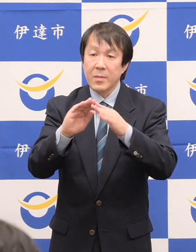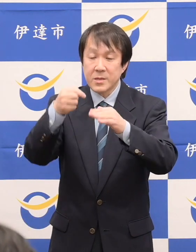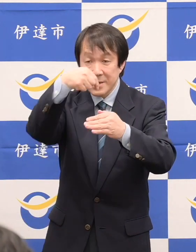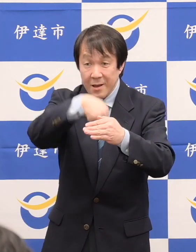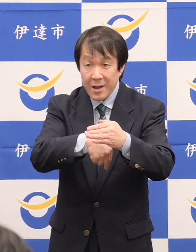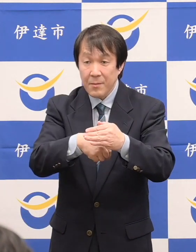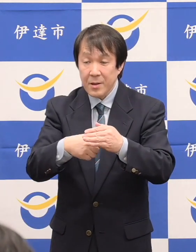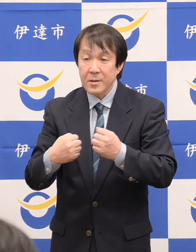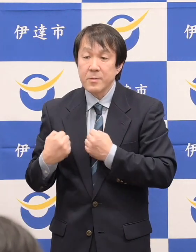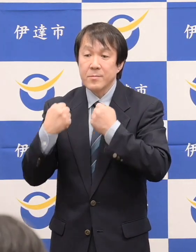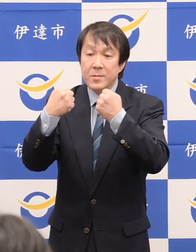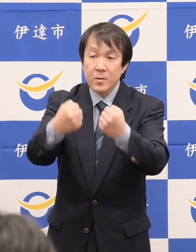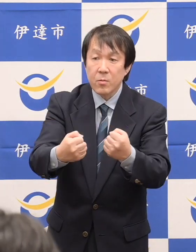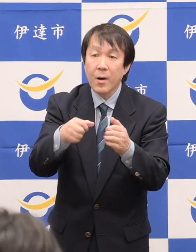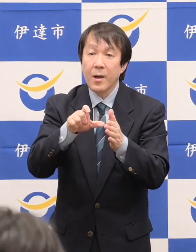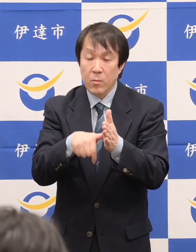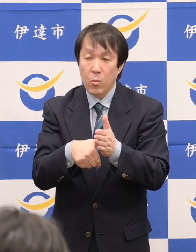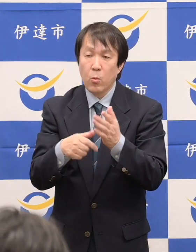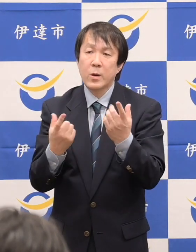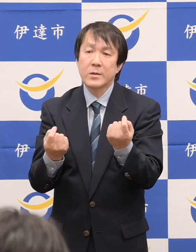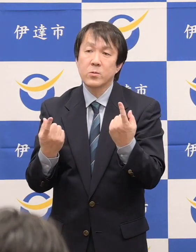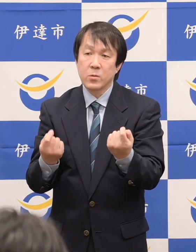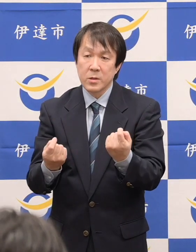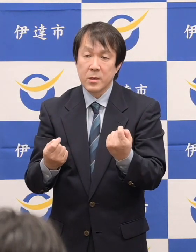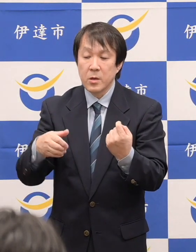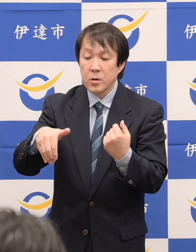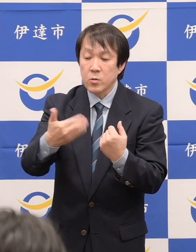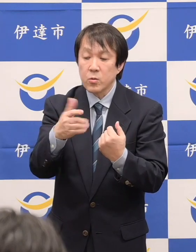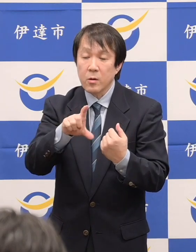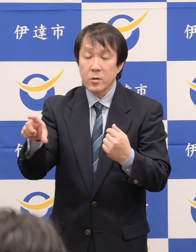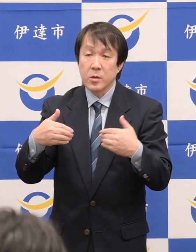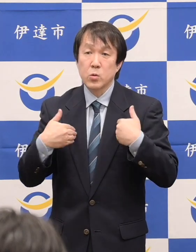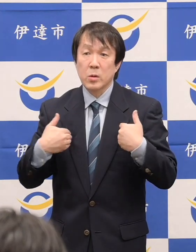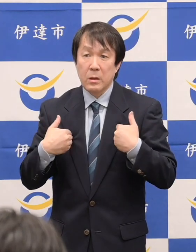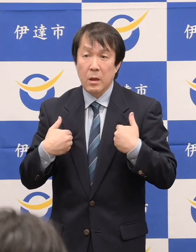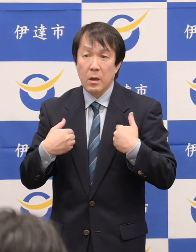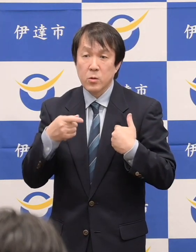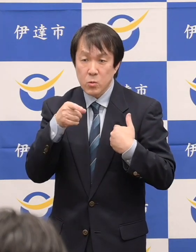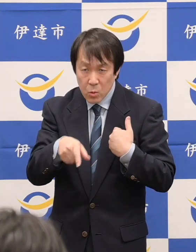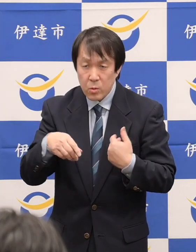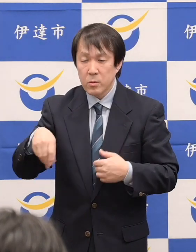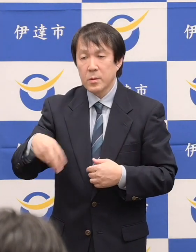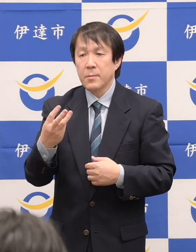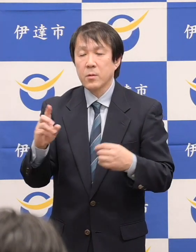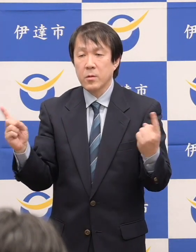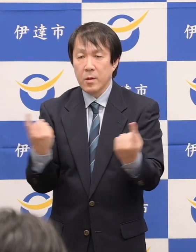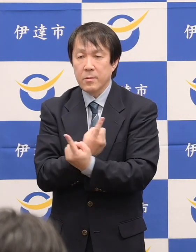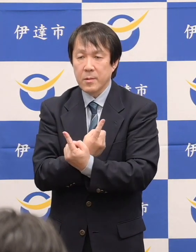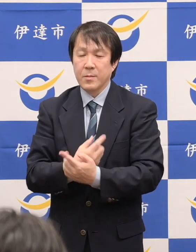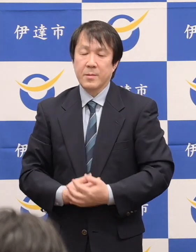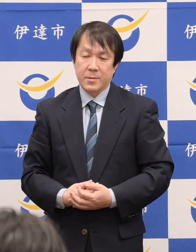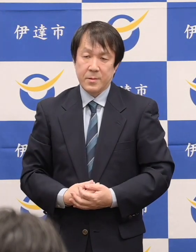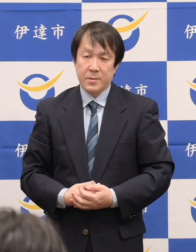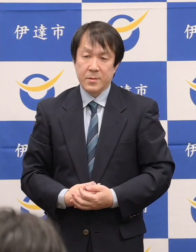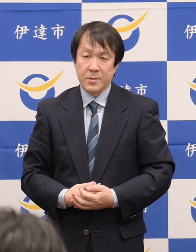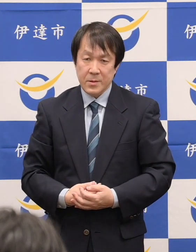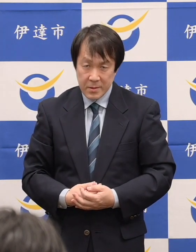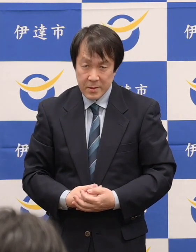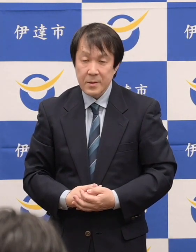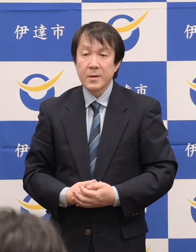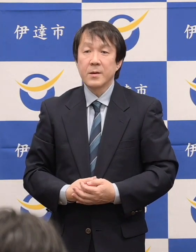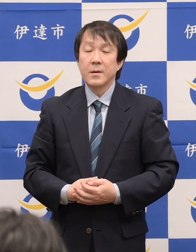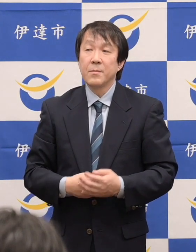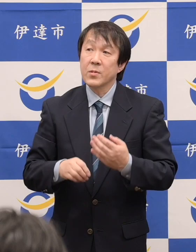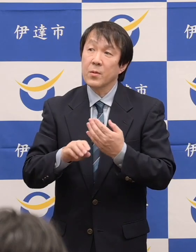場合につきましても、同じく900円かかったものを600円というふうにしてまいります。その他としま